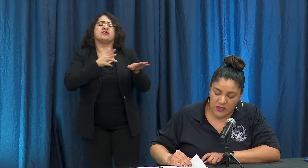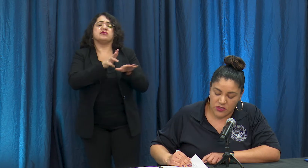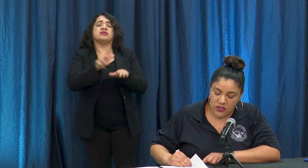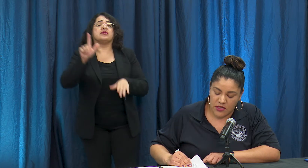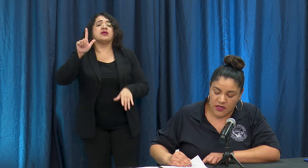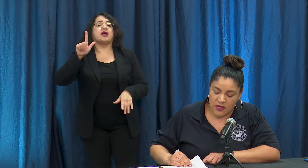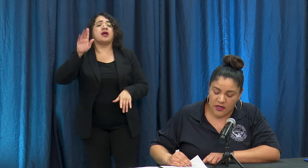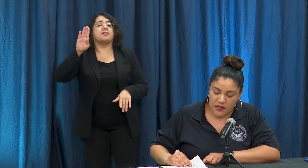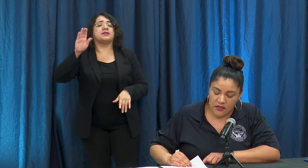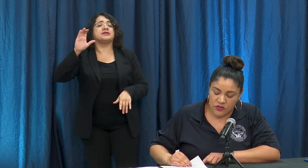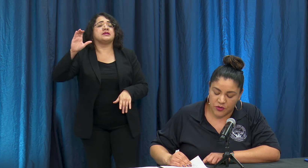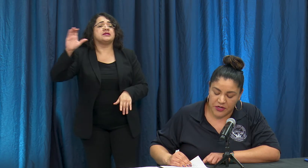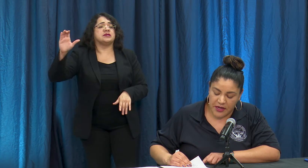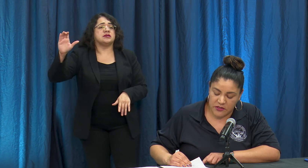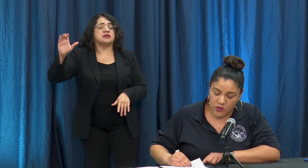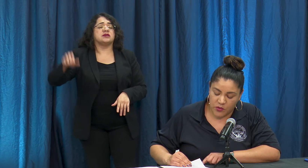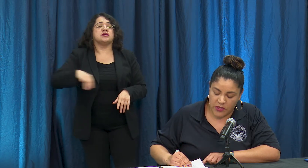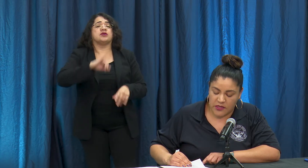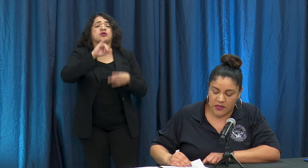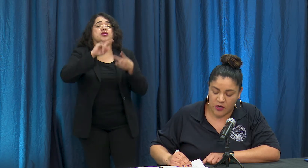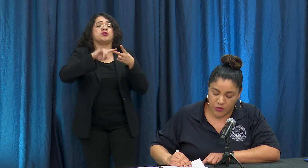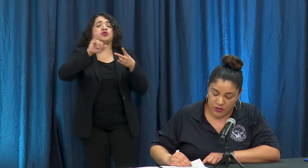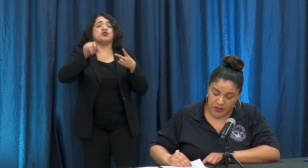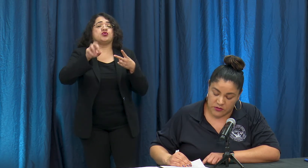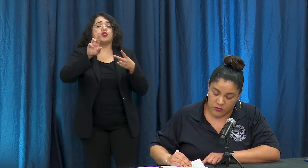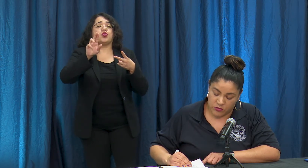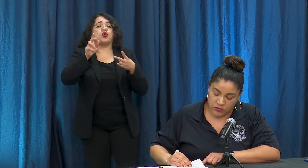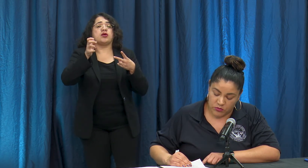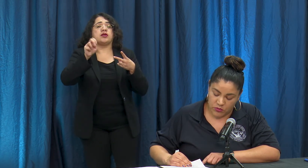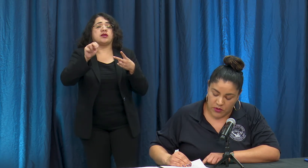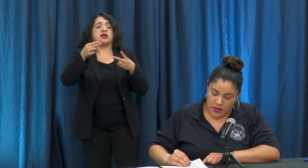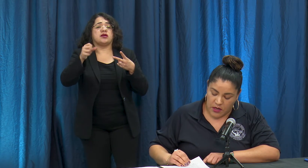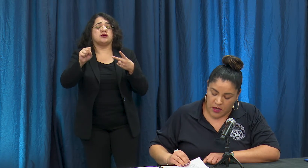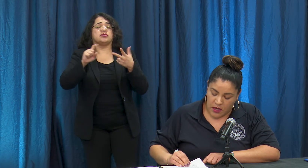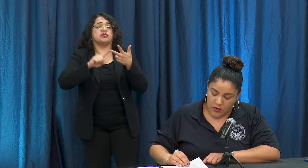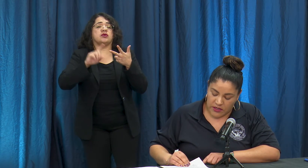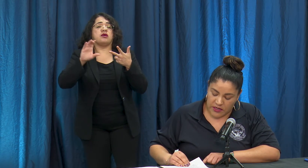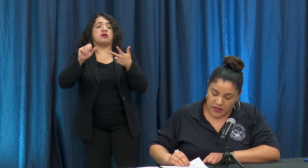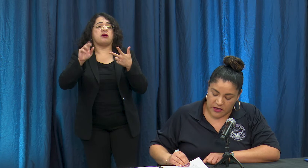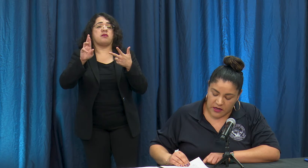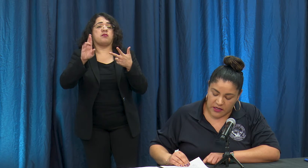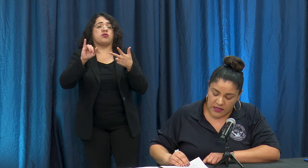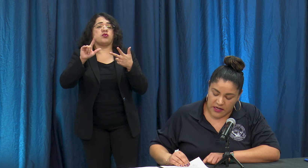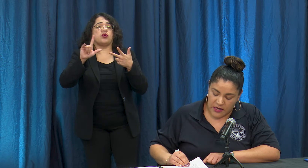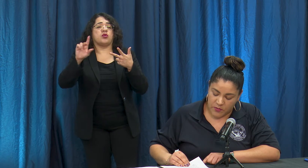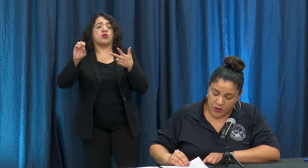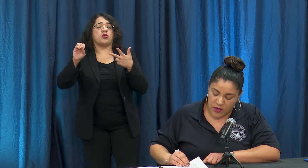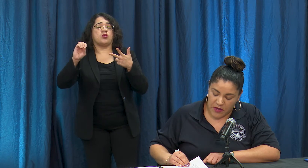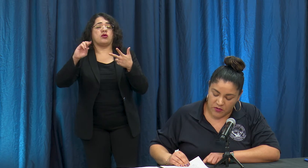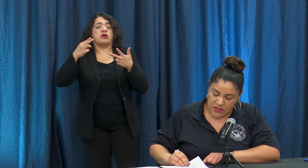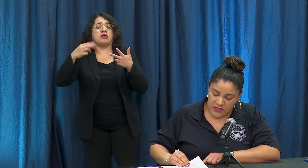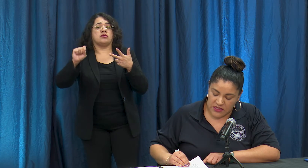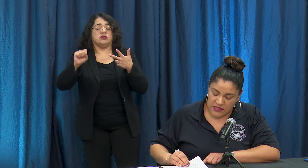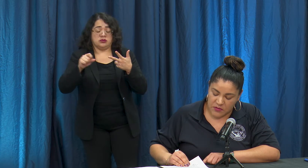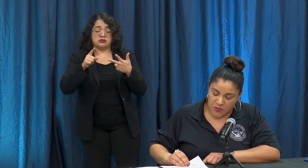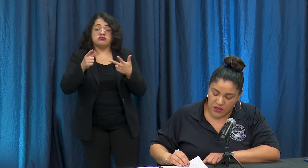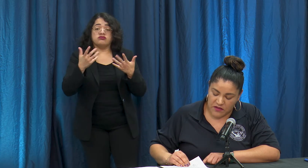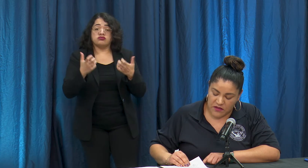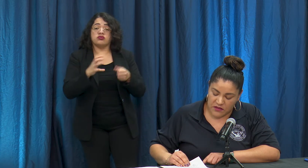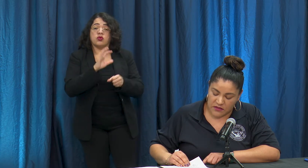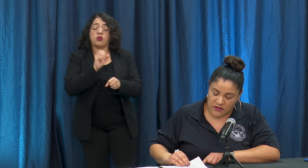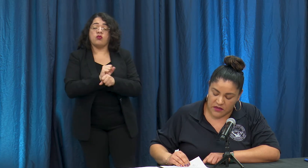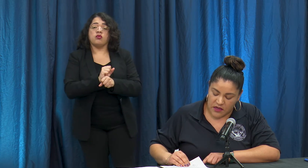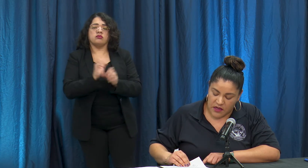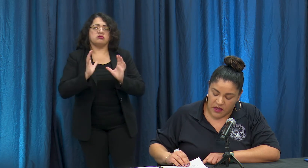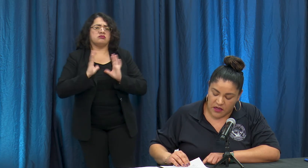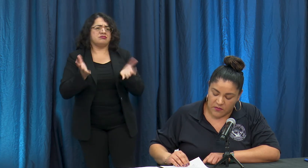Long Beach, en la Jordan High School y Cabrillo High School. Cualquiera que quiera programar una cita también puede